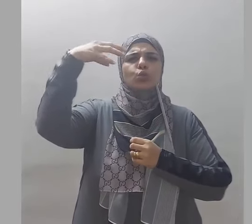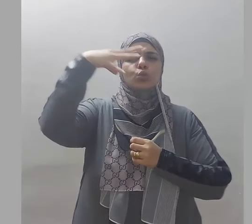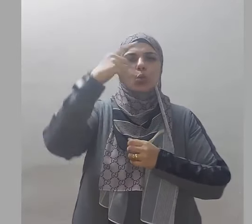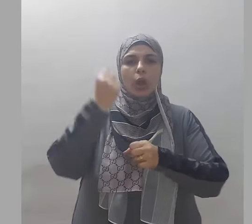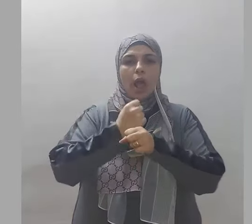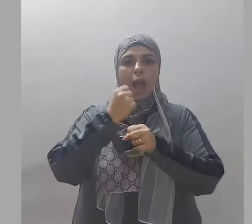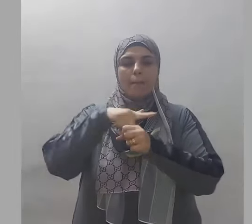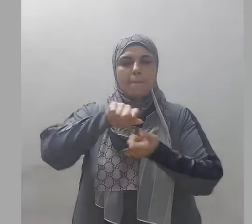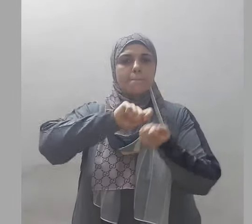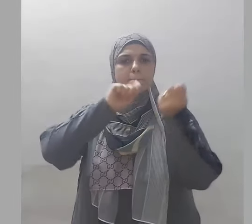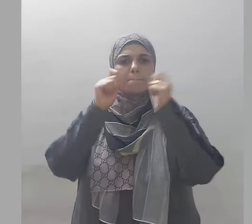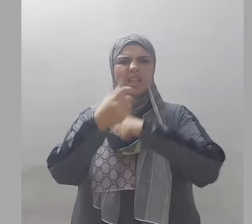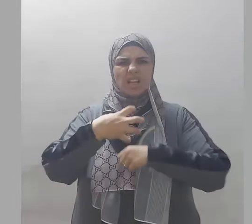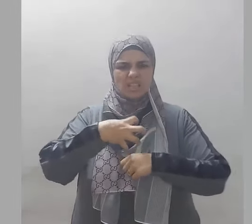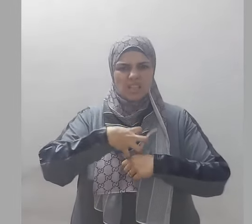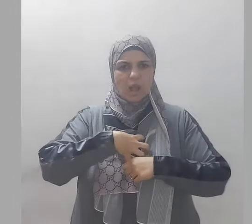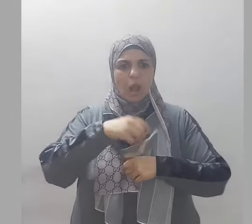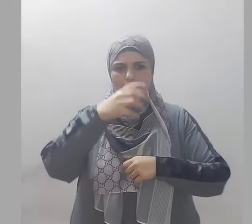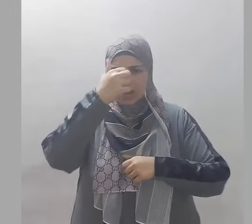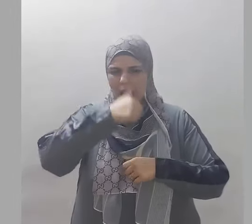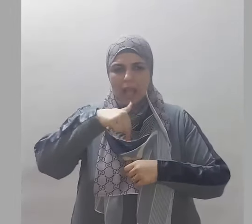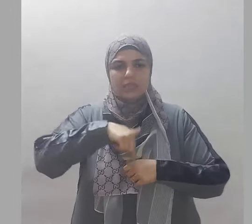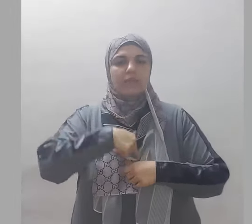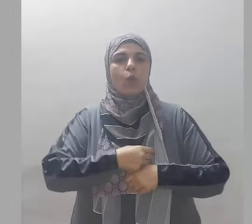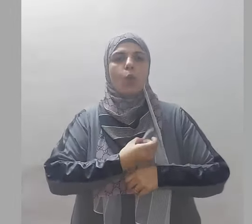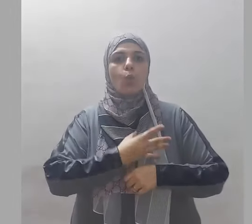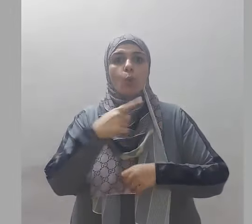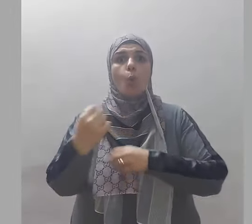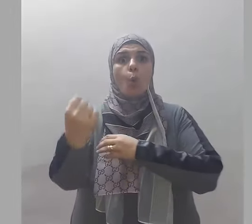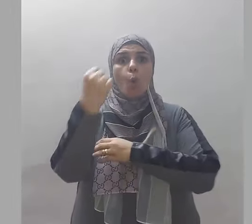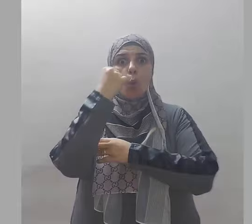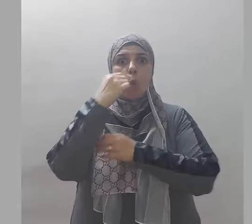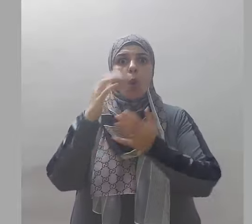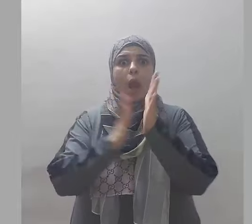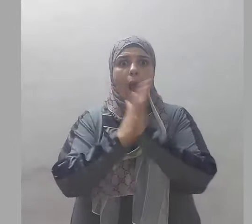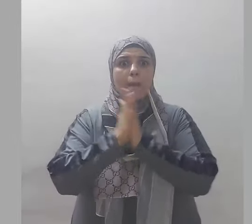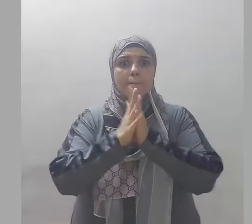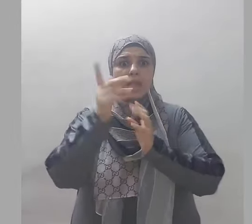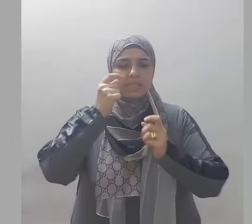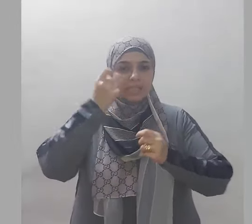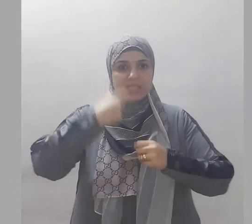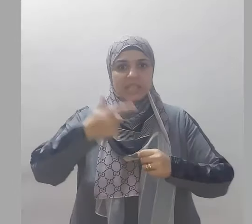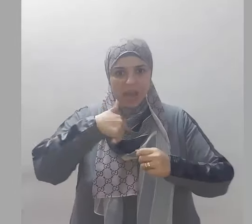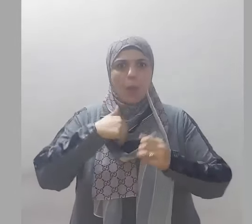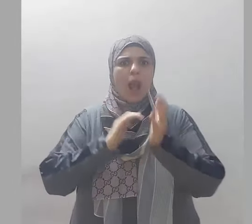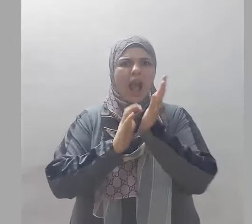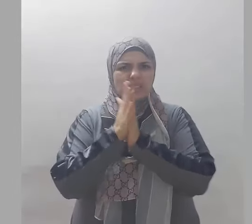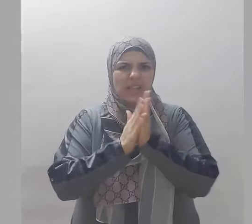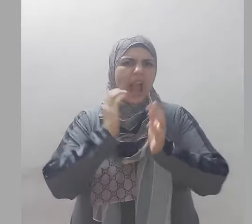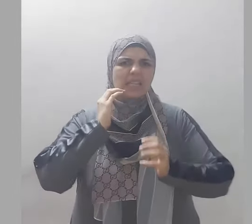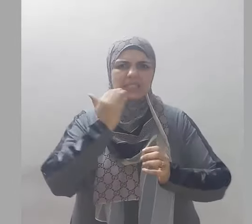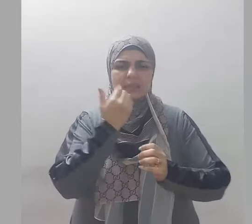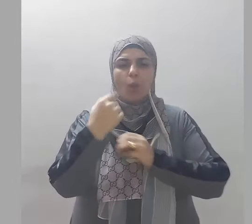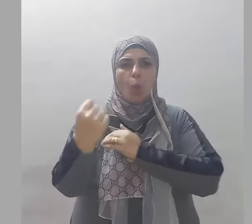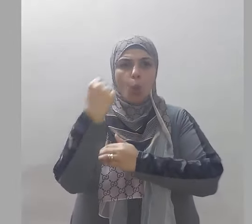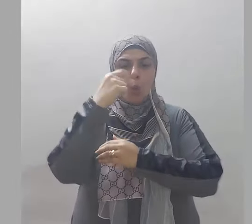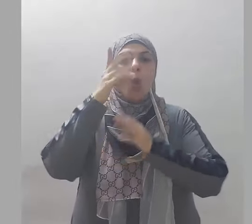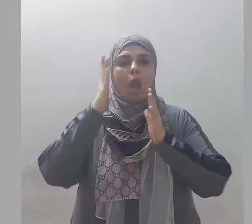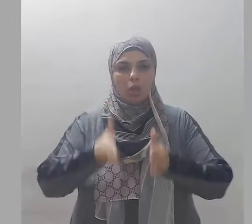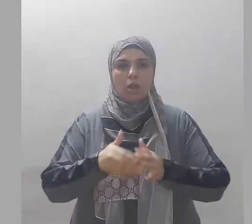ظلام اليأس في القلوب، وهو القوة الدافعة للإنسان التي تبعث فيه العزيمة والقوة والإرادة. والحياة